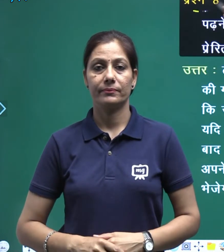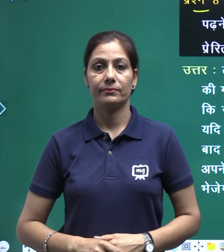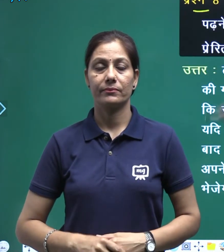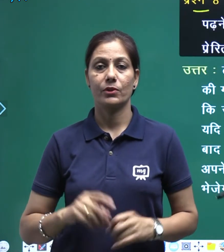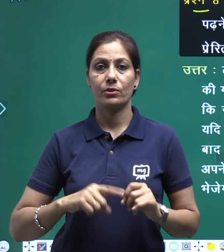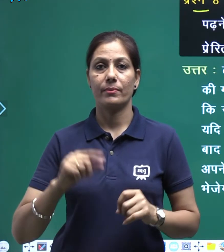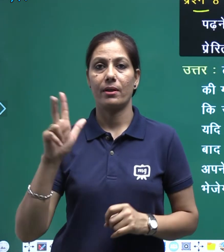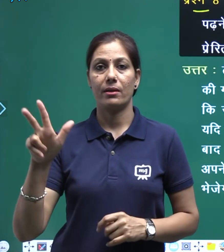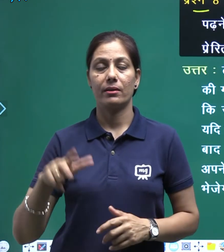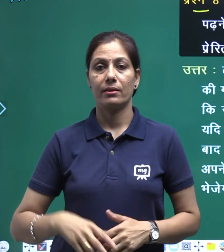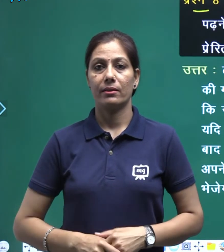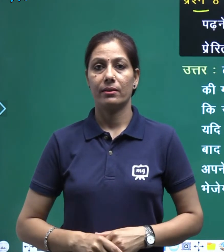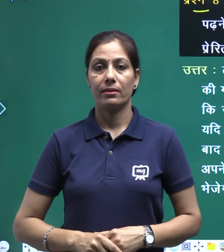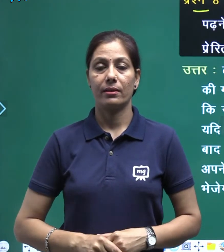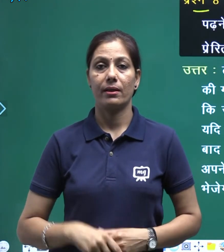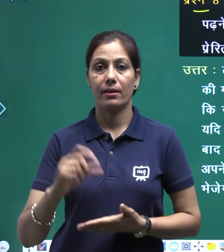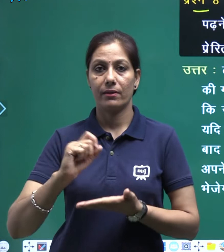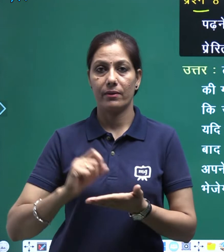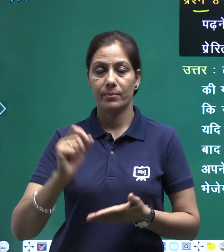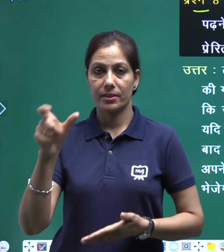प्रश्न 8, लेखक ने